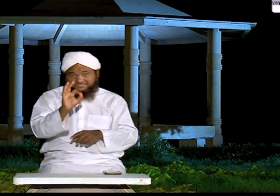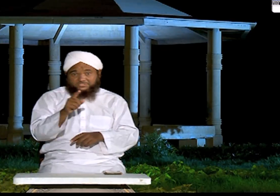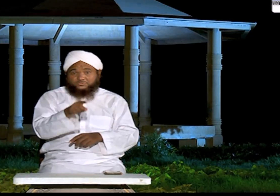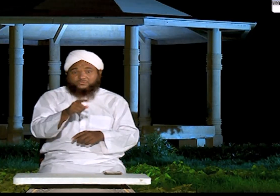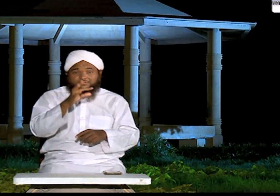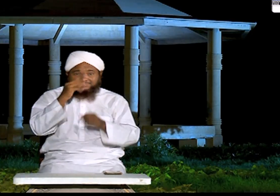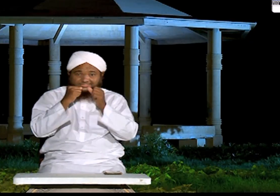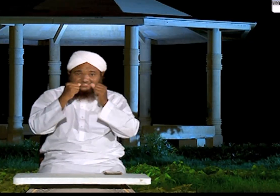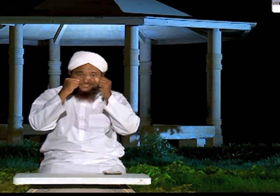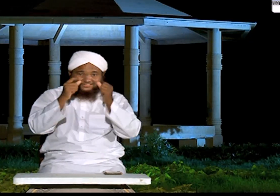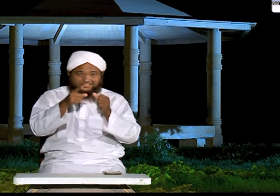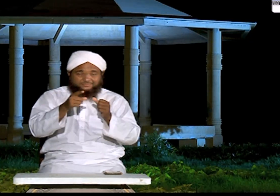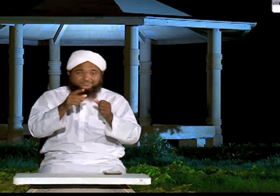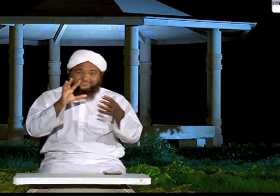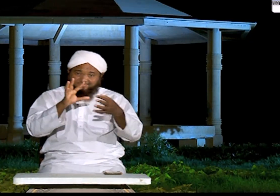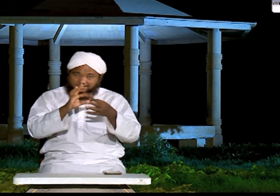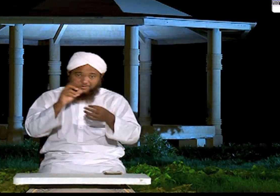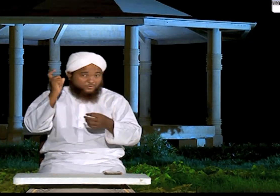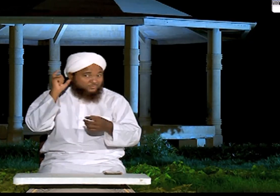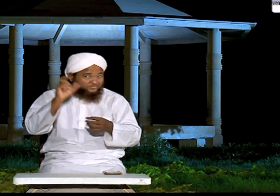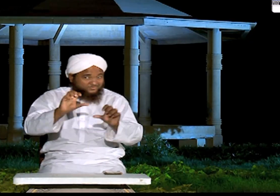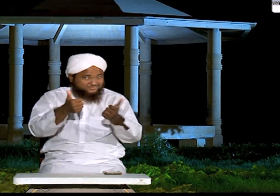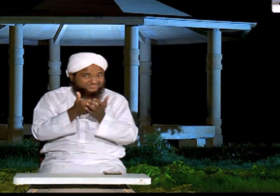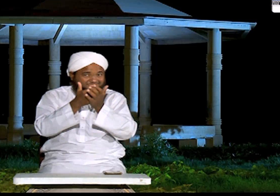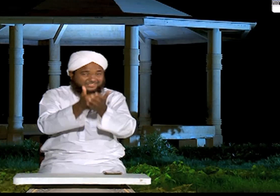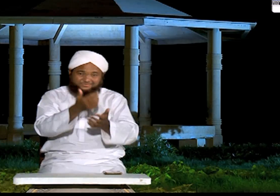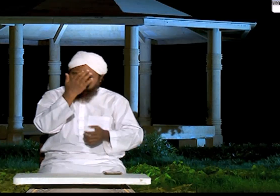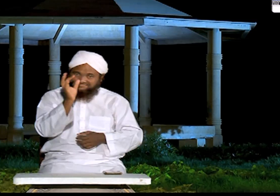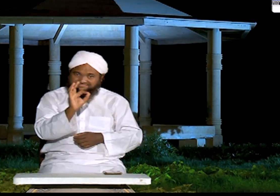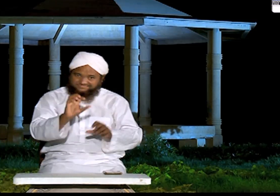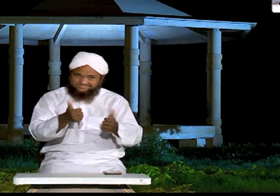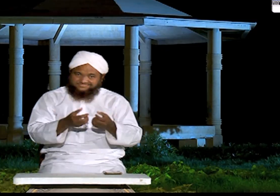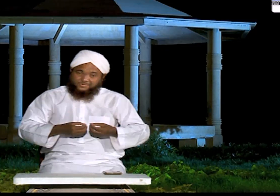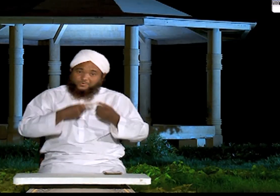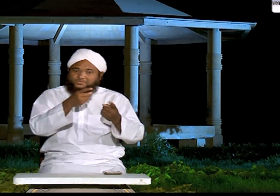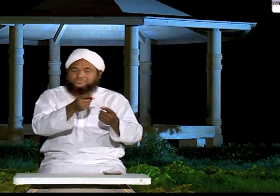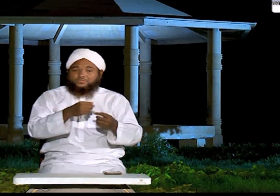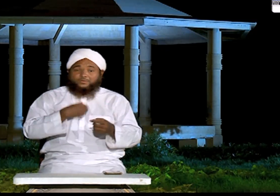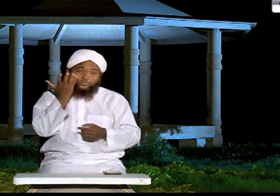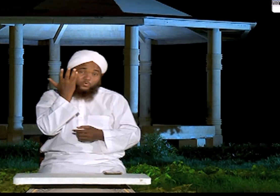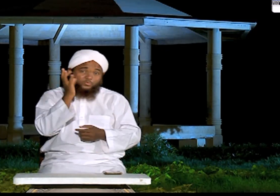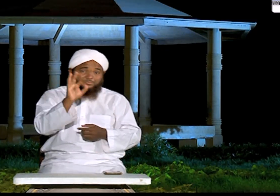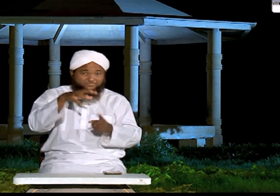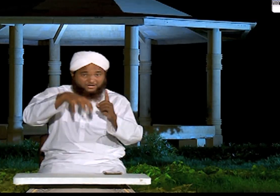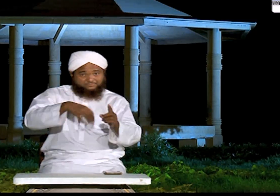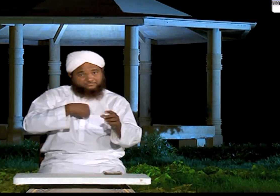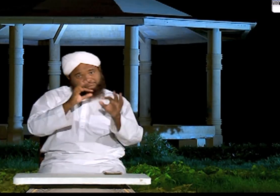اسی لئے ہم اس امید پر یہاں مرتے دم تک رہنا چاہتے ہیں کہ یا تو ہمیں محمد مصطفیٰ